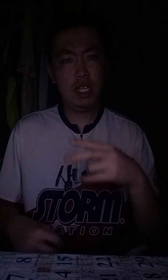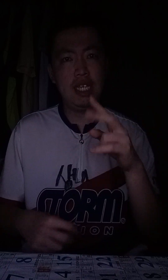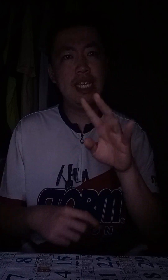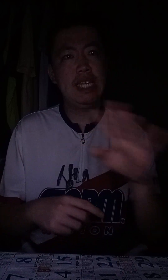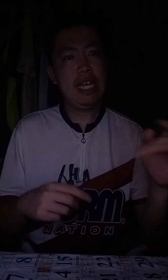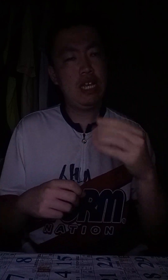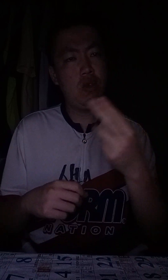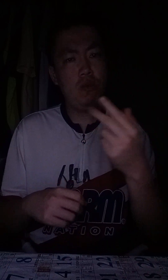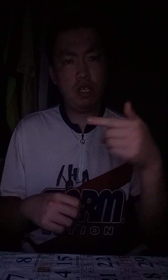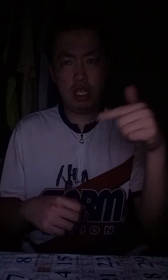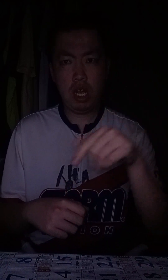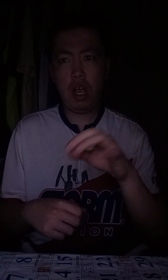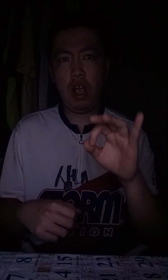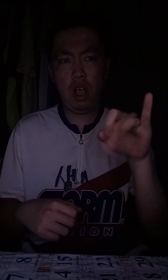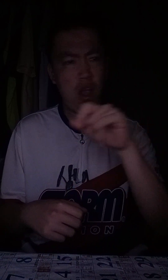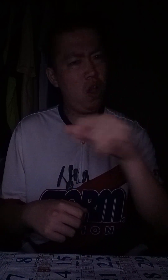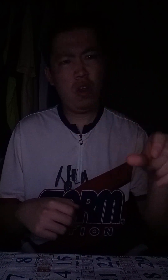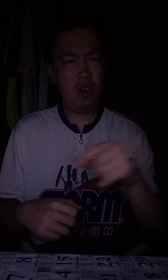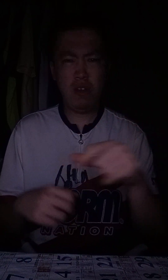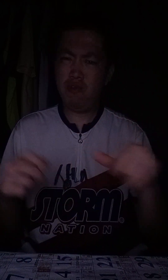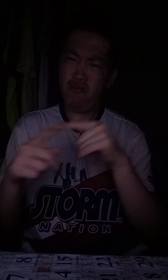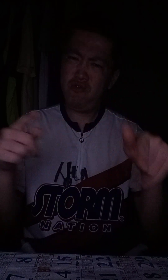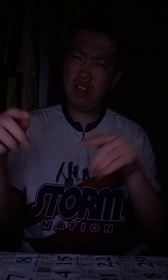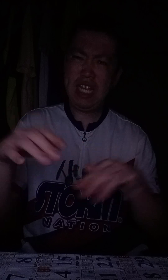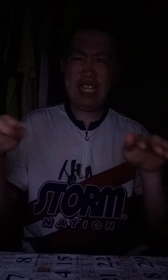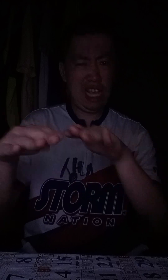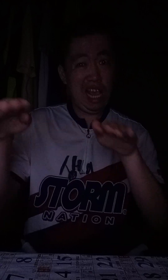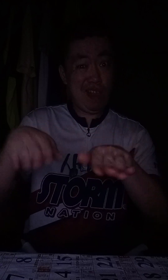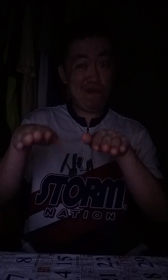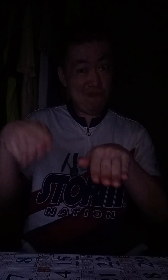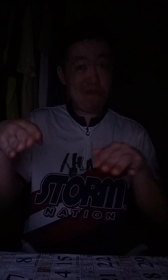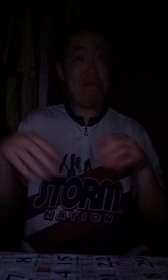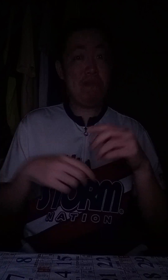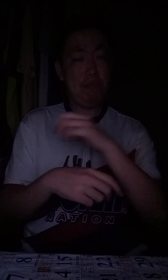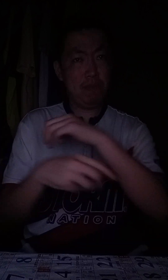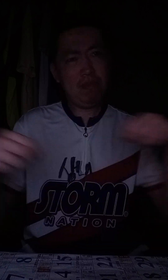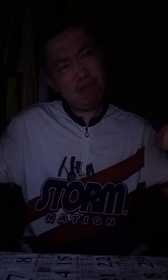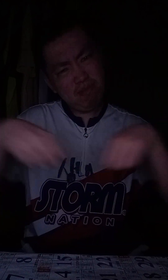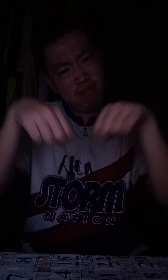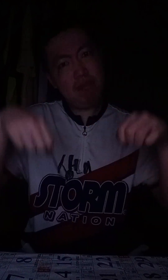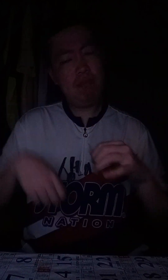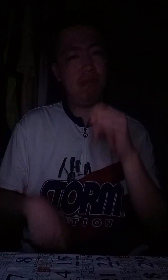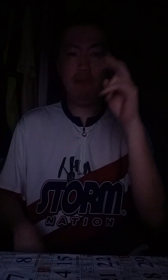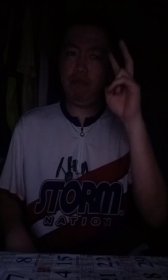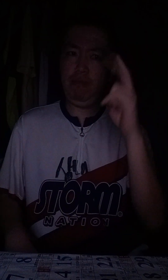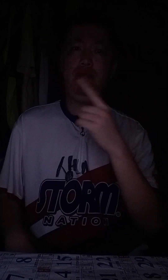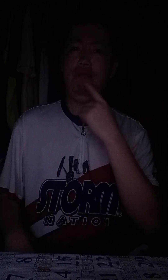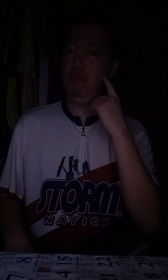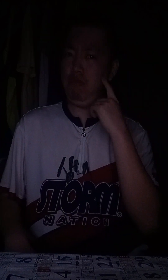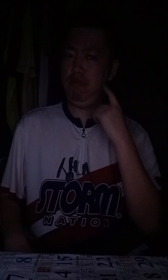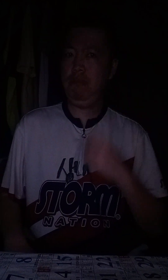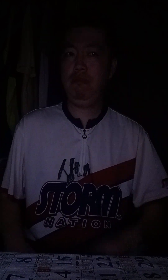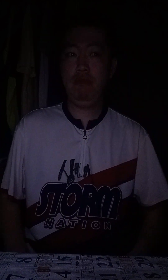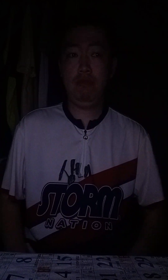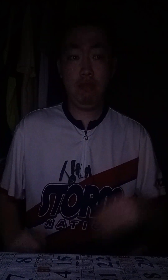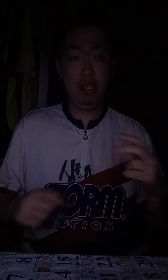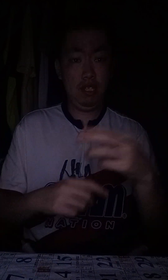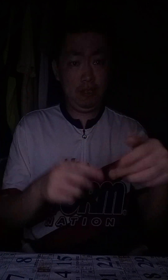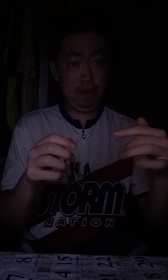75살 손모 씨가 실수로 브레이크 대신 가속 페달을 밟아 사고가 난 것으로 보고 있습니다. 때는 중에 옆에서 버스가